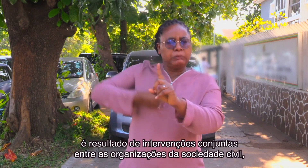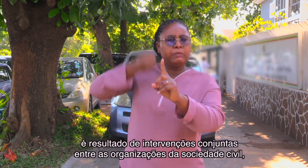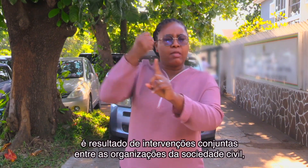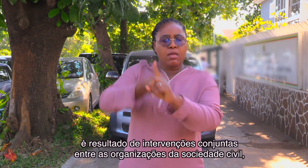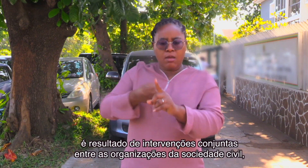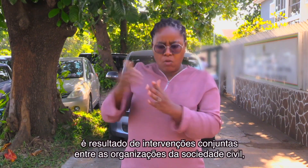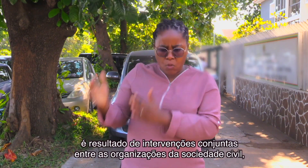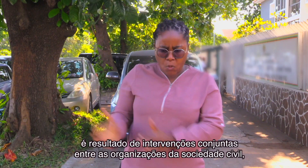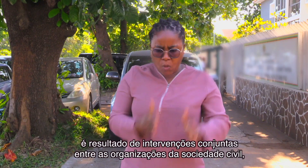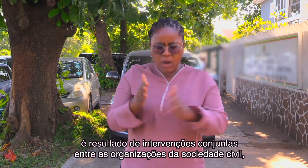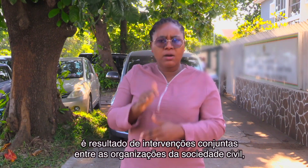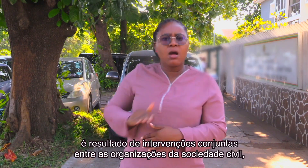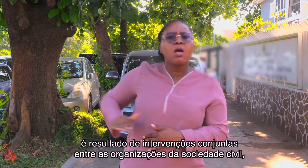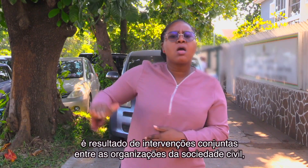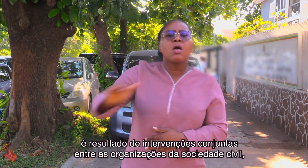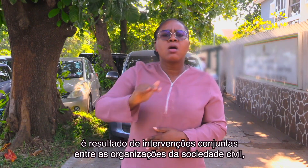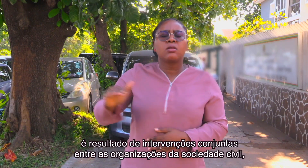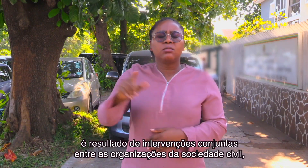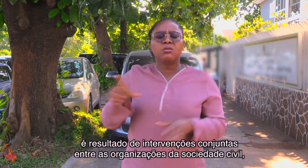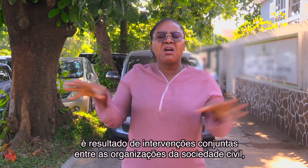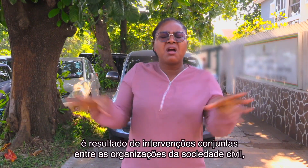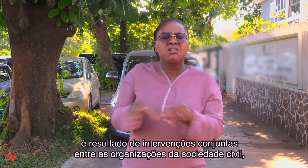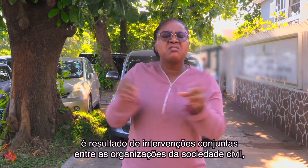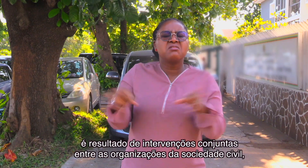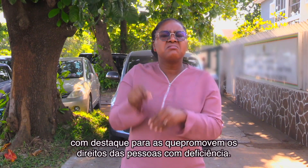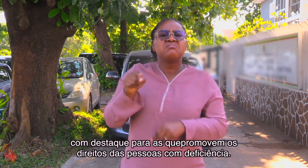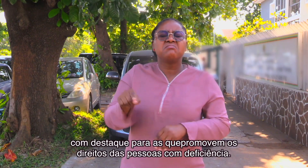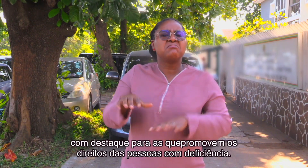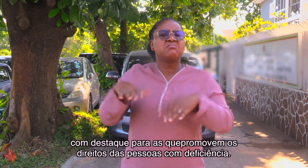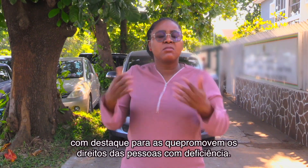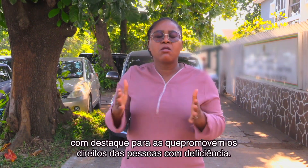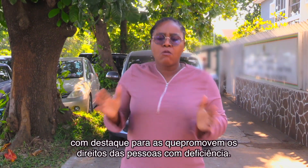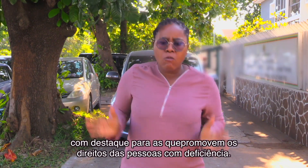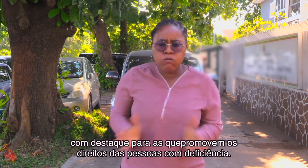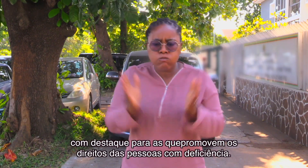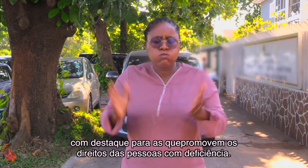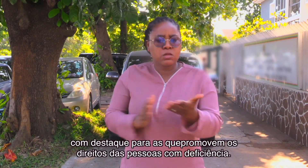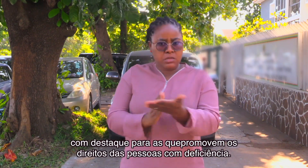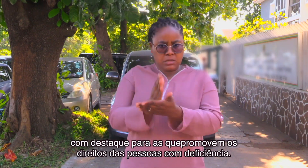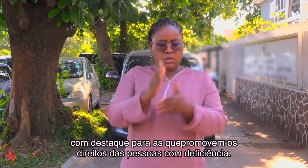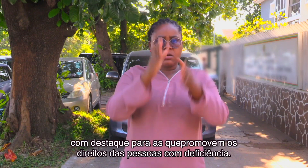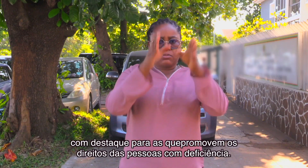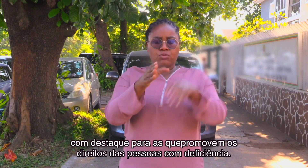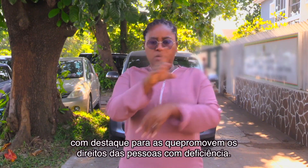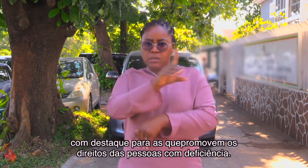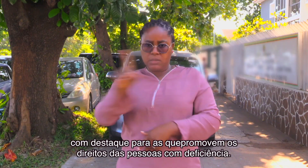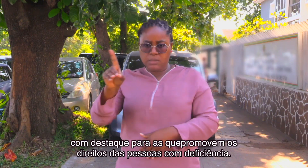conjuntas entre as organizações da sociedade civil, com destaque para as que promovem os direitos das pessoas com